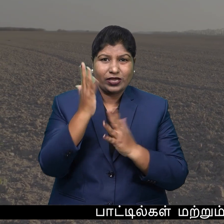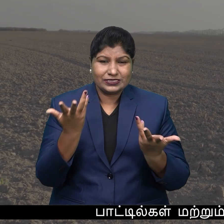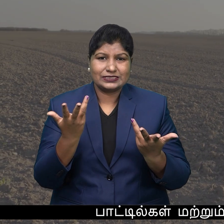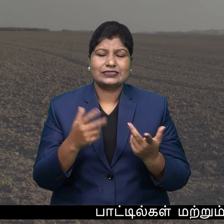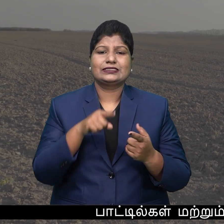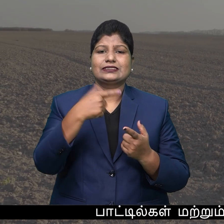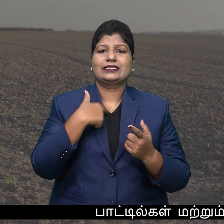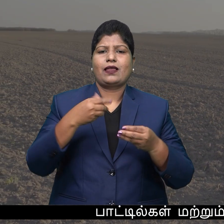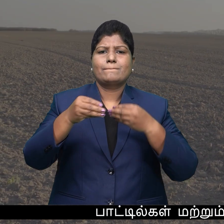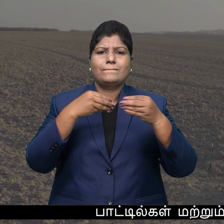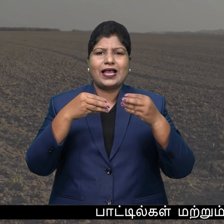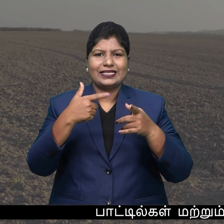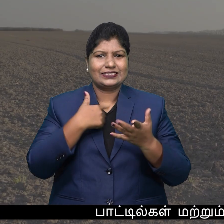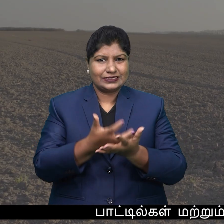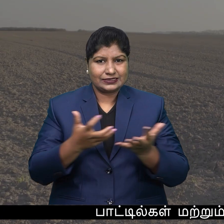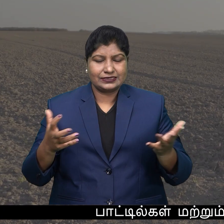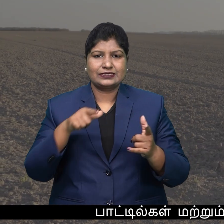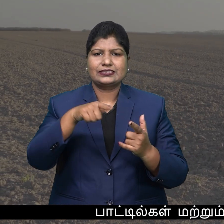மற்றும் பிளாஸ்டிக் பொருட்கள்